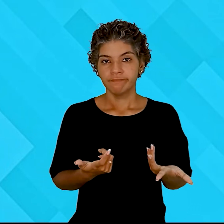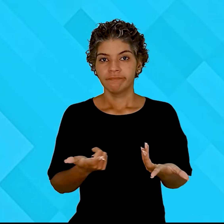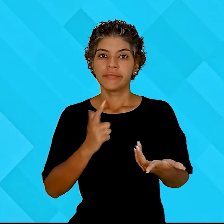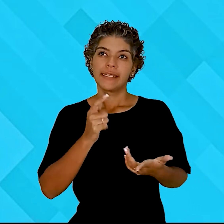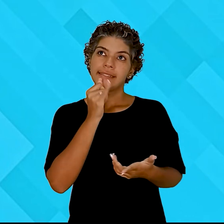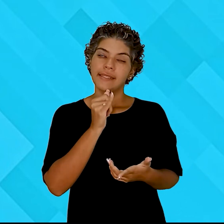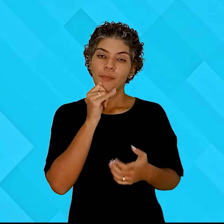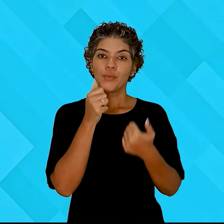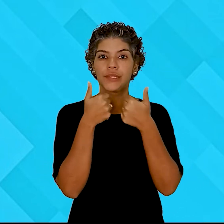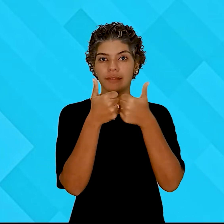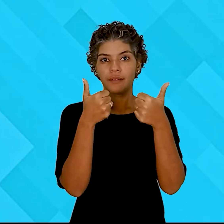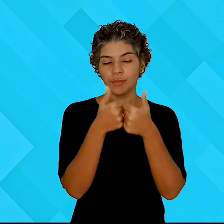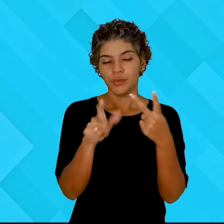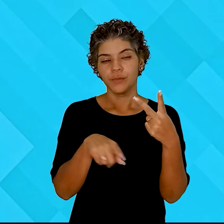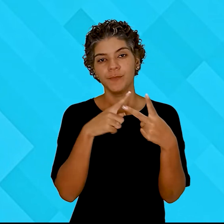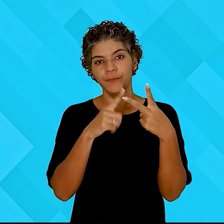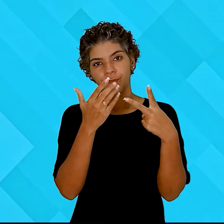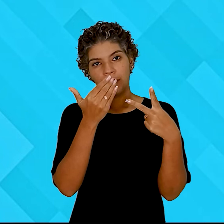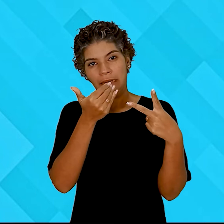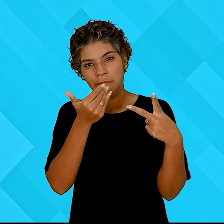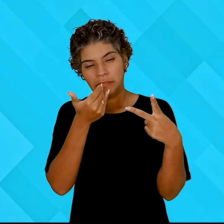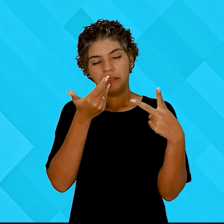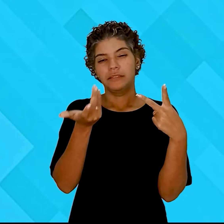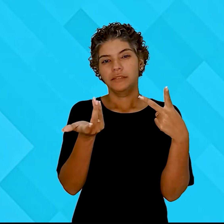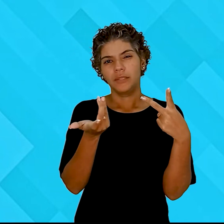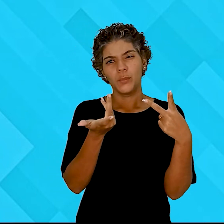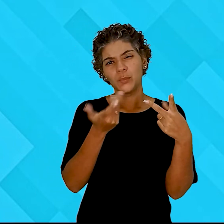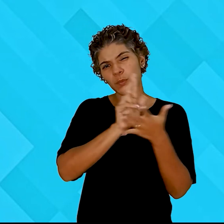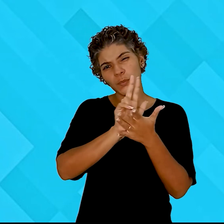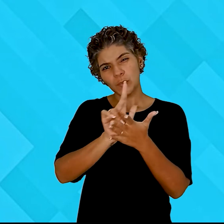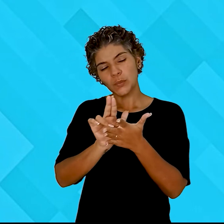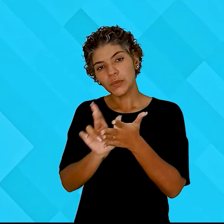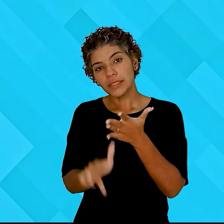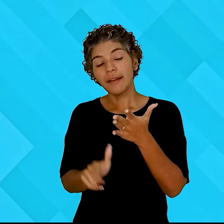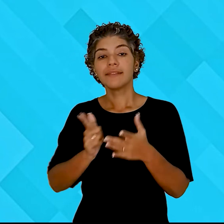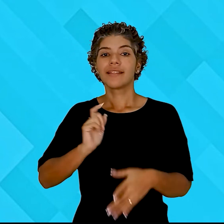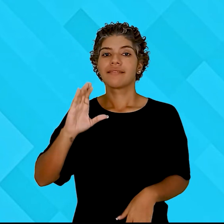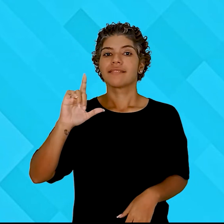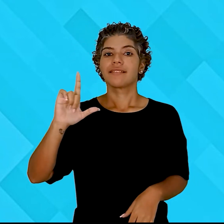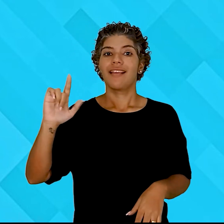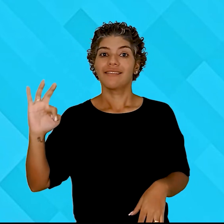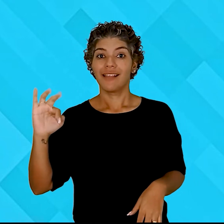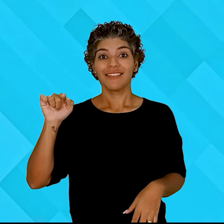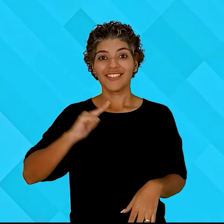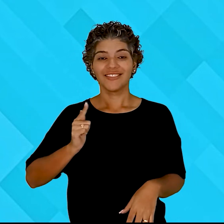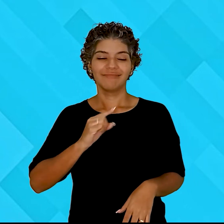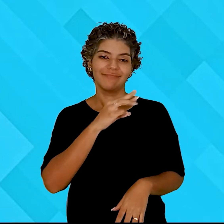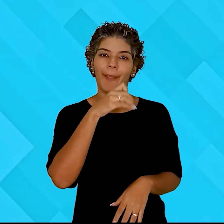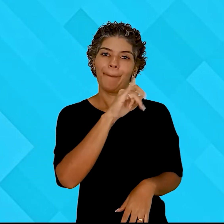seu vale-transporte, calcular a alimentação, calcular todas as questões que você teria na CLT e que você não vai ter optando pelo